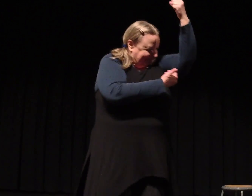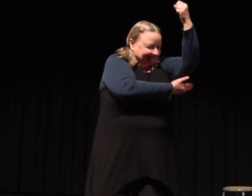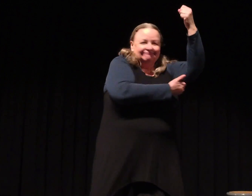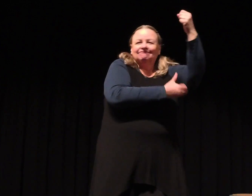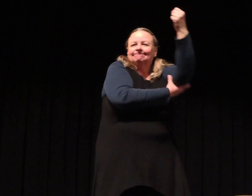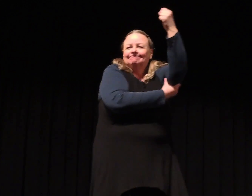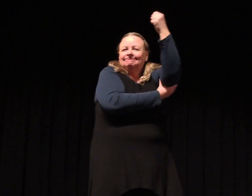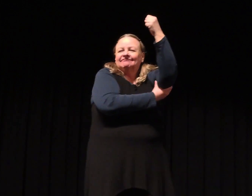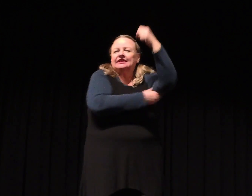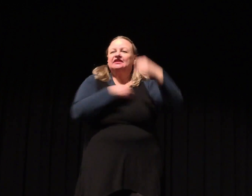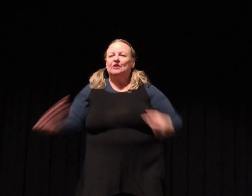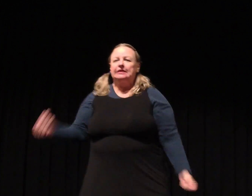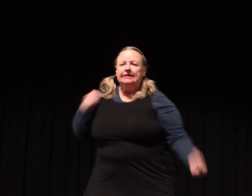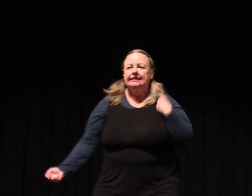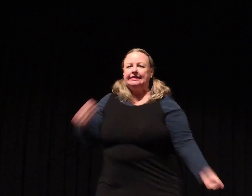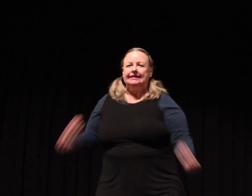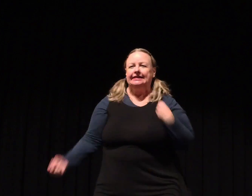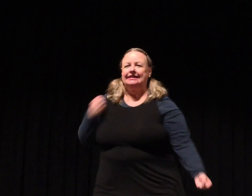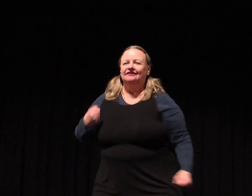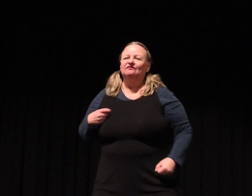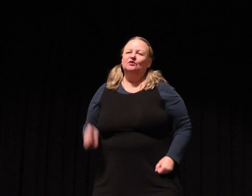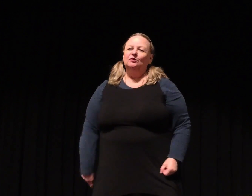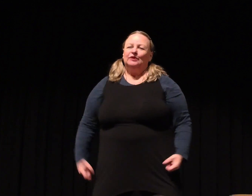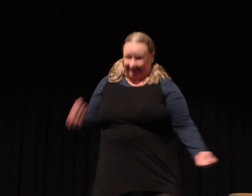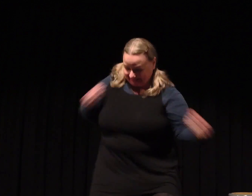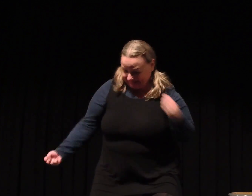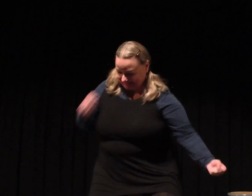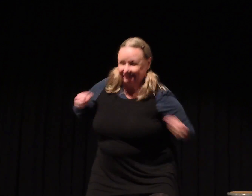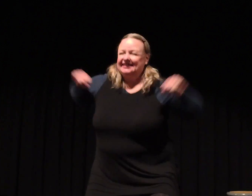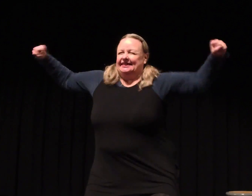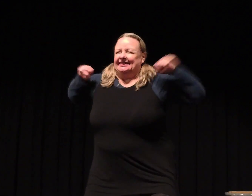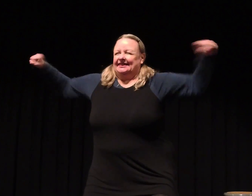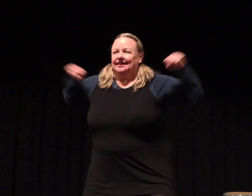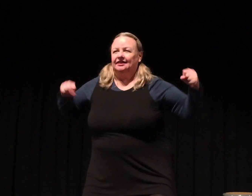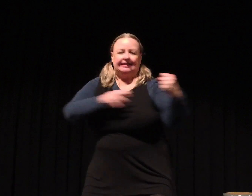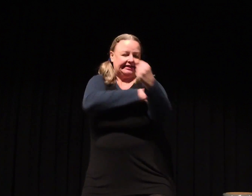fort, hein? Je suis fort. Bon. OK, je fais beaucoup d'exercices, là.